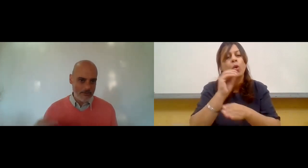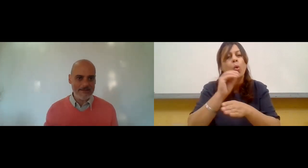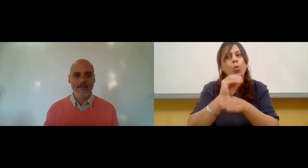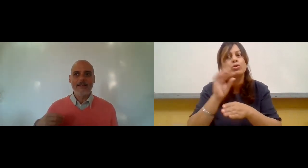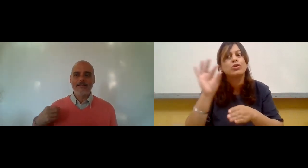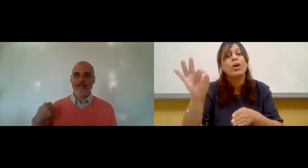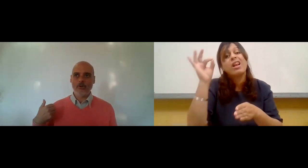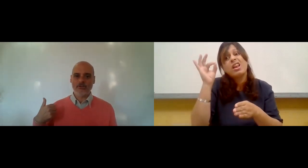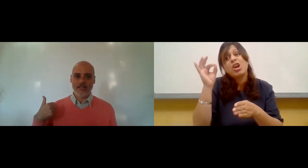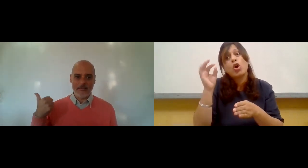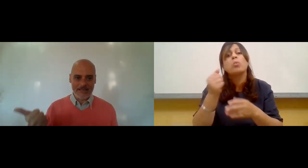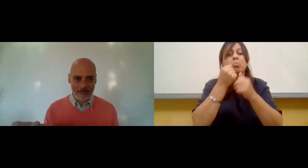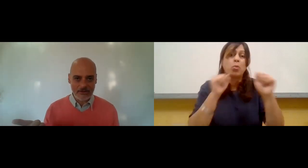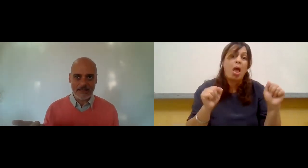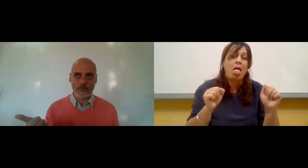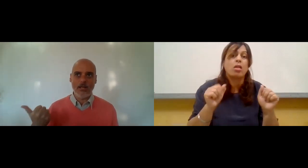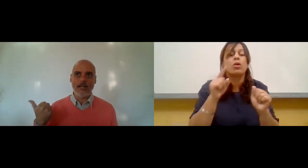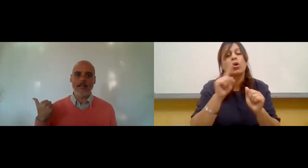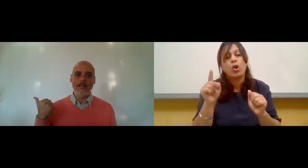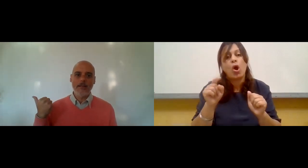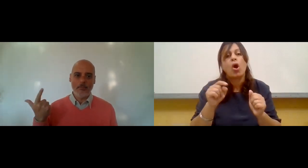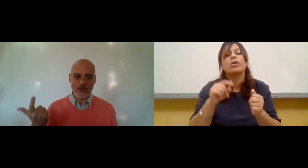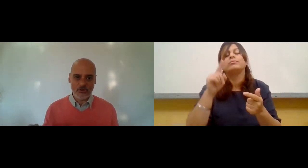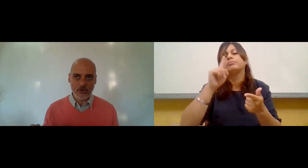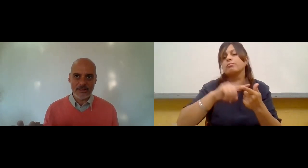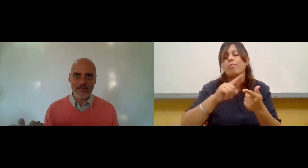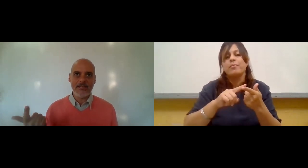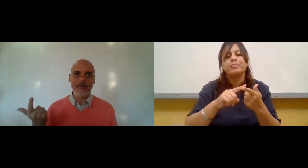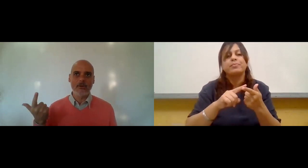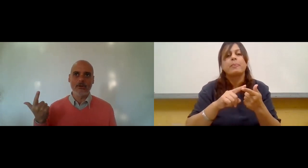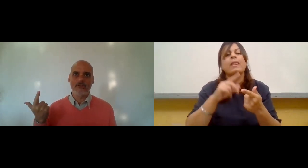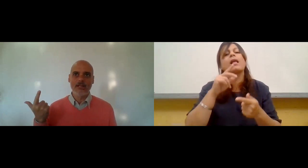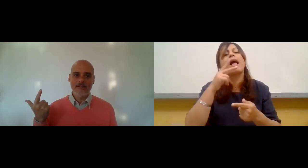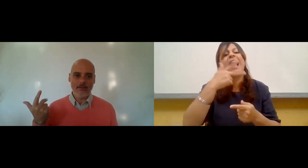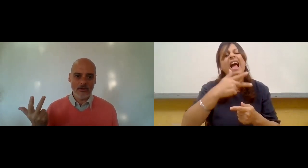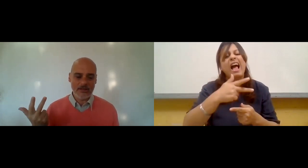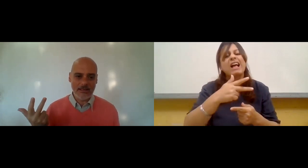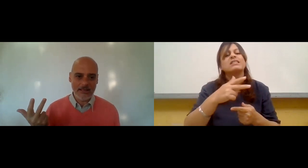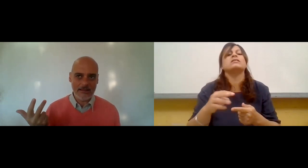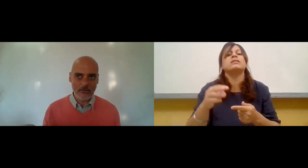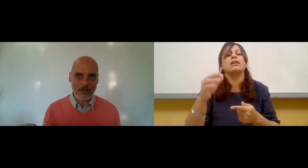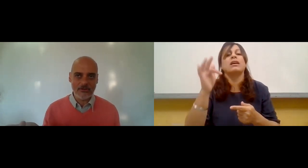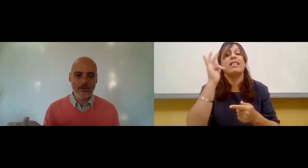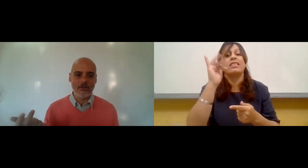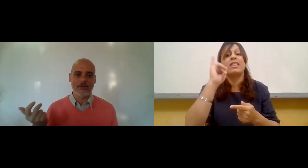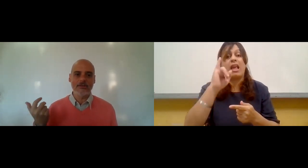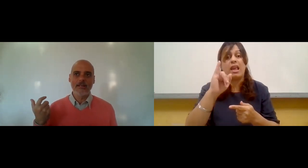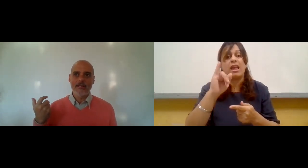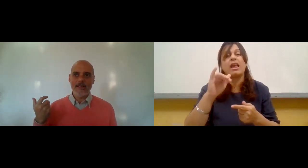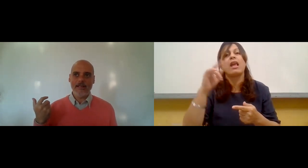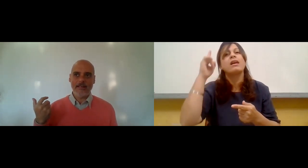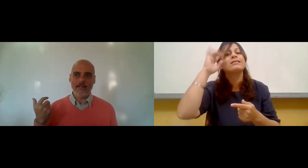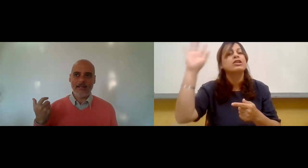salen nuevas, tenemos herramientas de trabajo intelectual, procesos cognitivos, psicología y